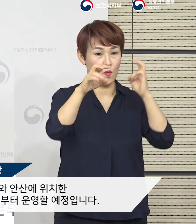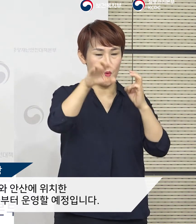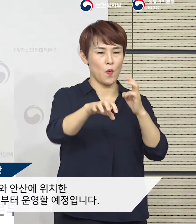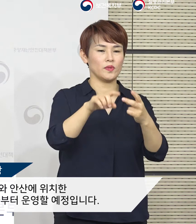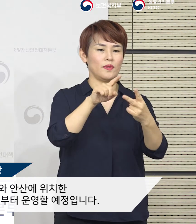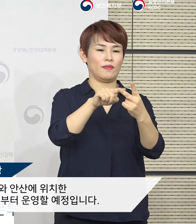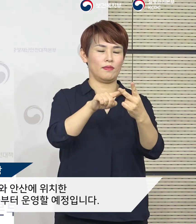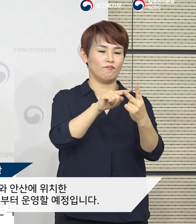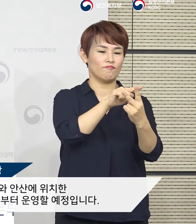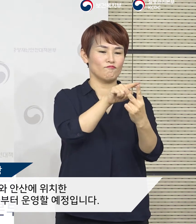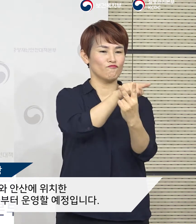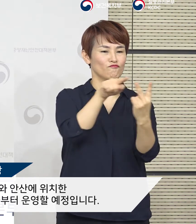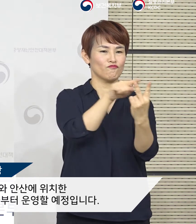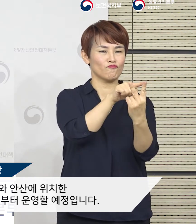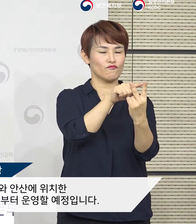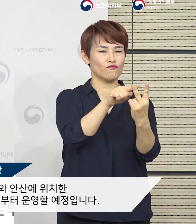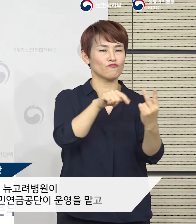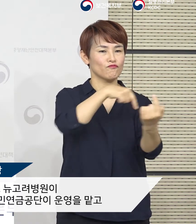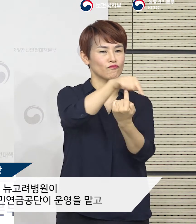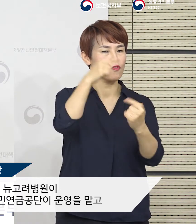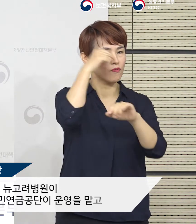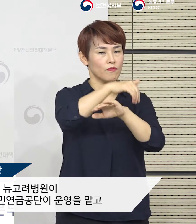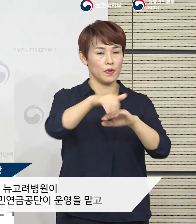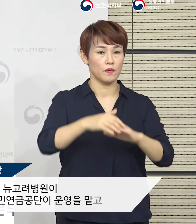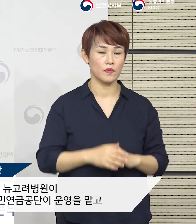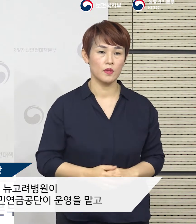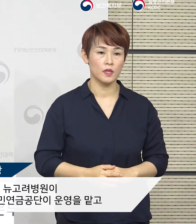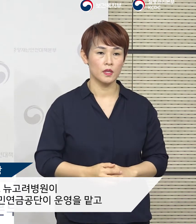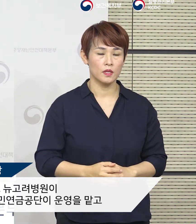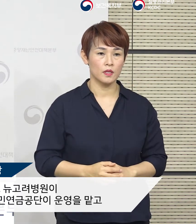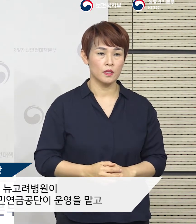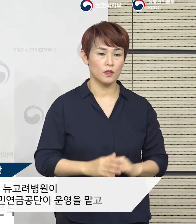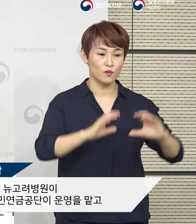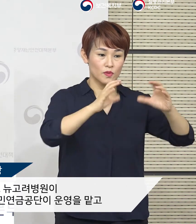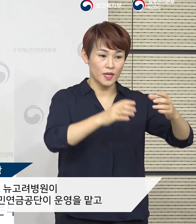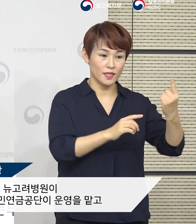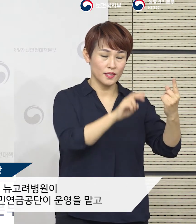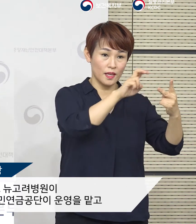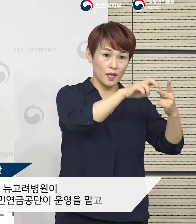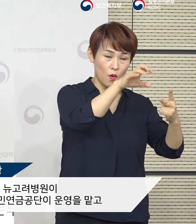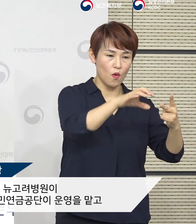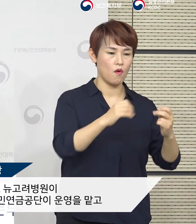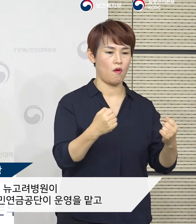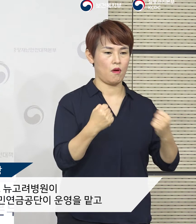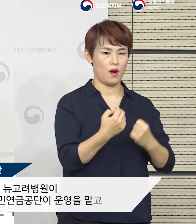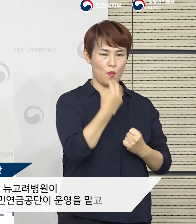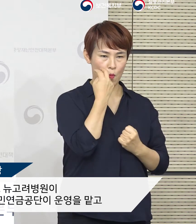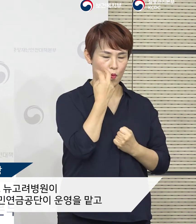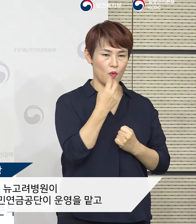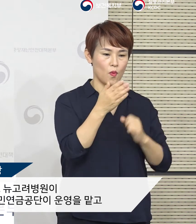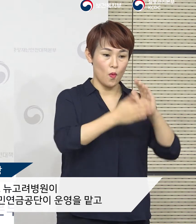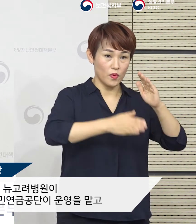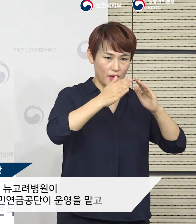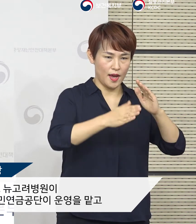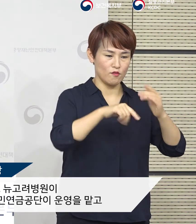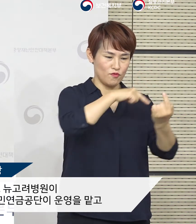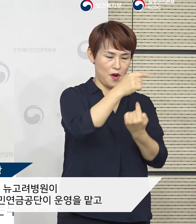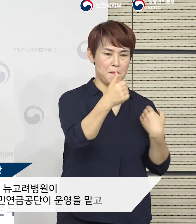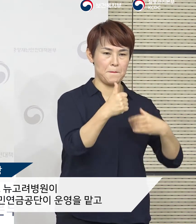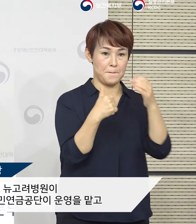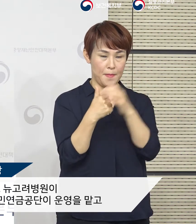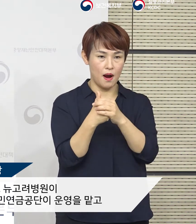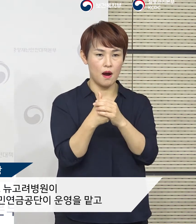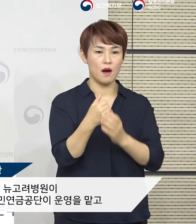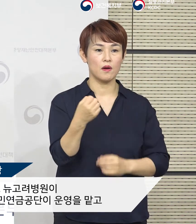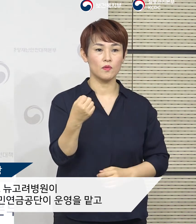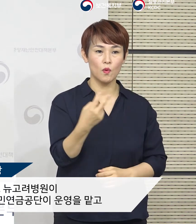2센터를 오늘부터 운영할 예정입니다. 경기국제 1센터는 건강보험공단이 운영을 맡고 뉴고려병원이